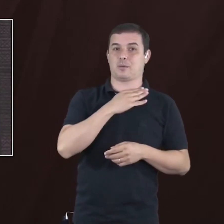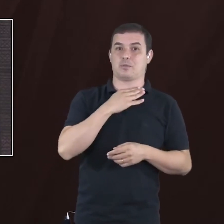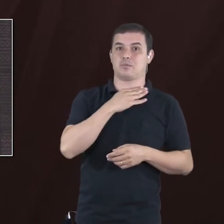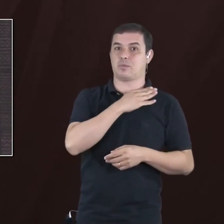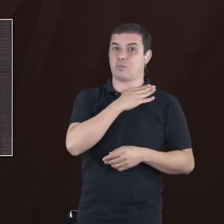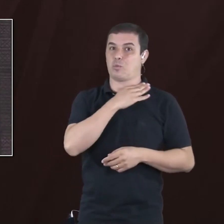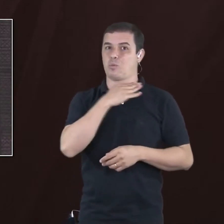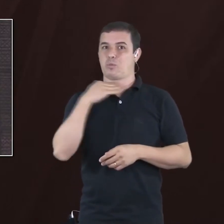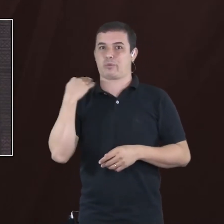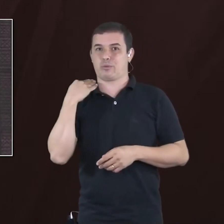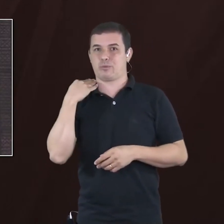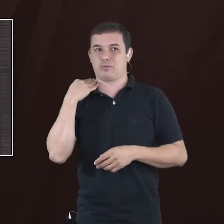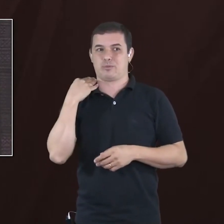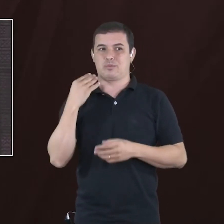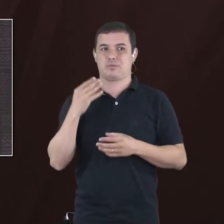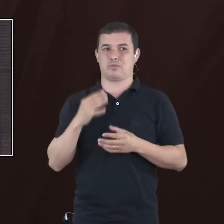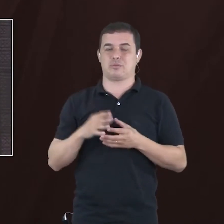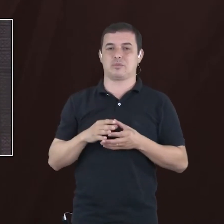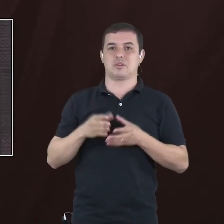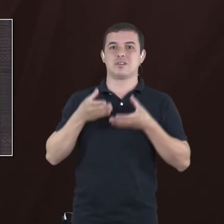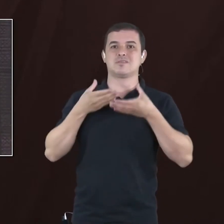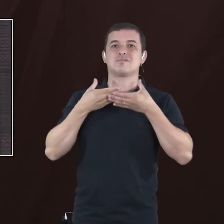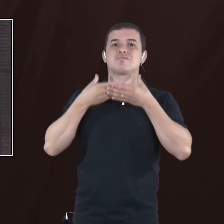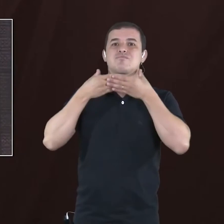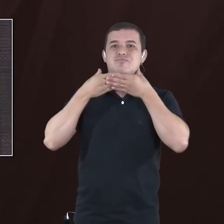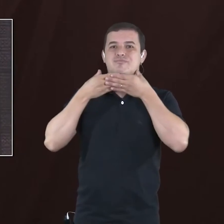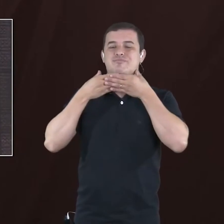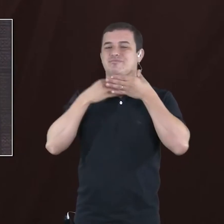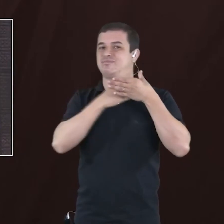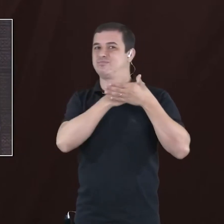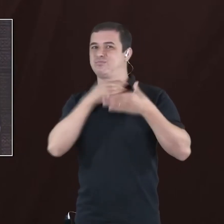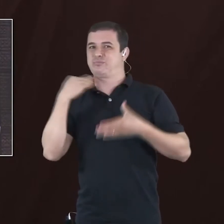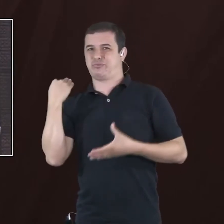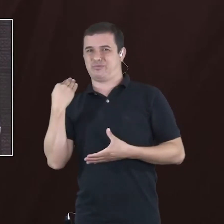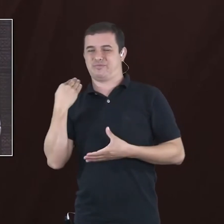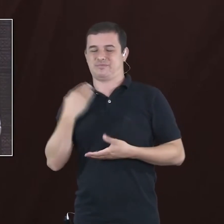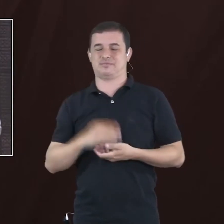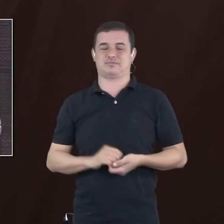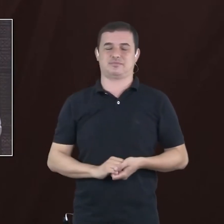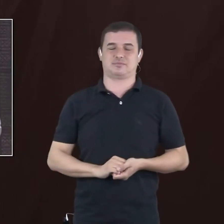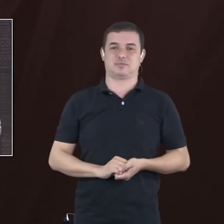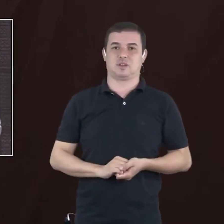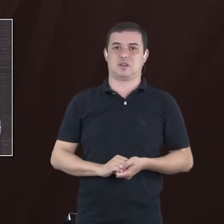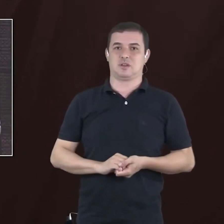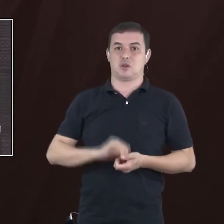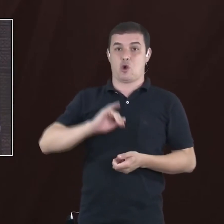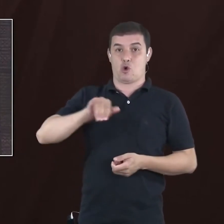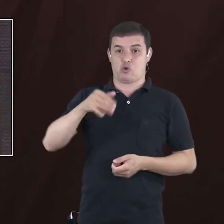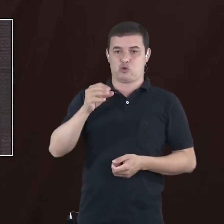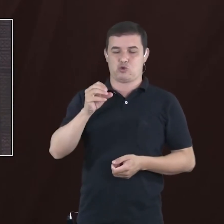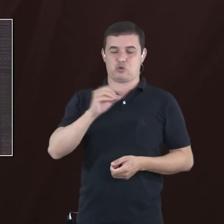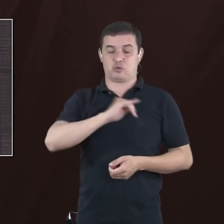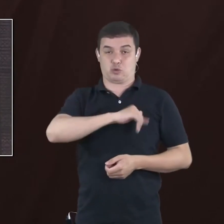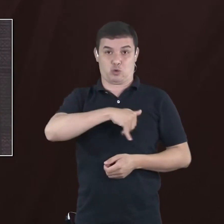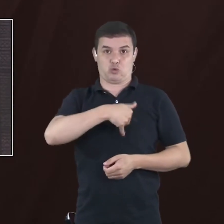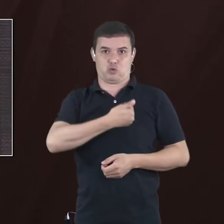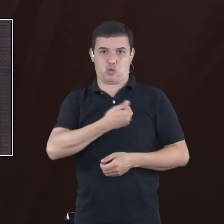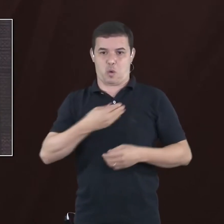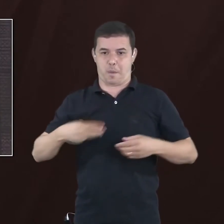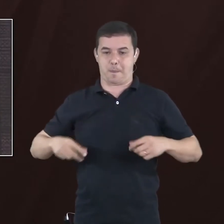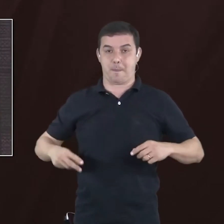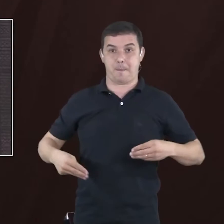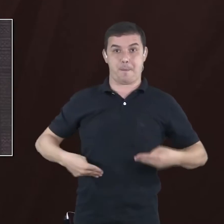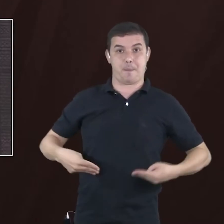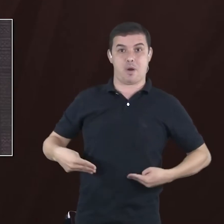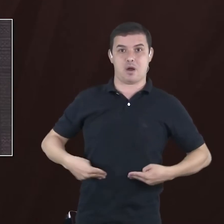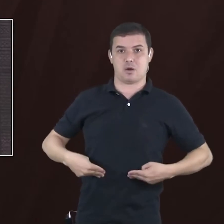11, né, traze também, né, o João Marcos, versículo 5, né, diz